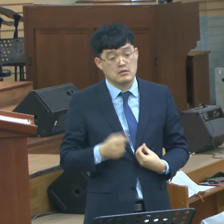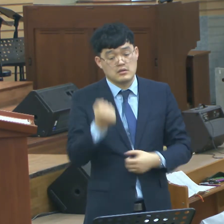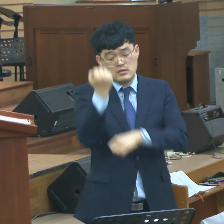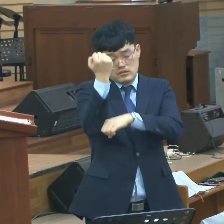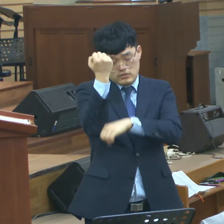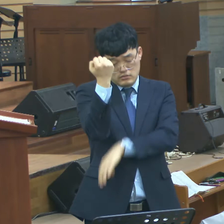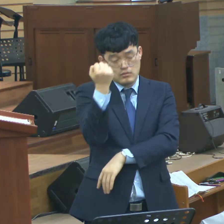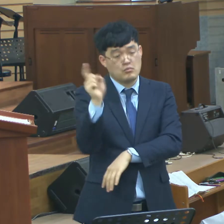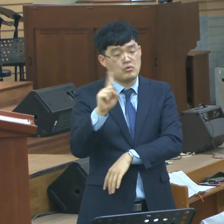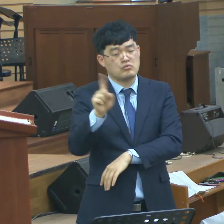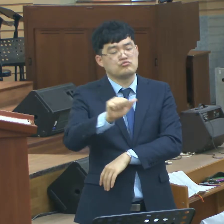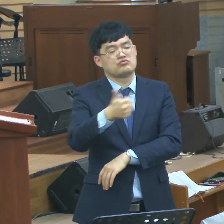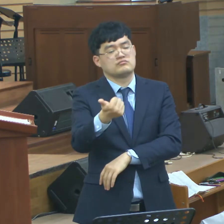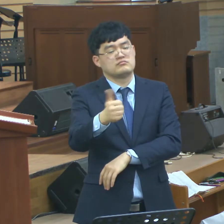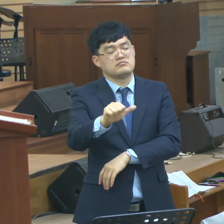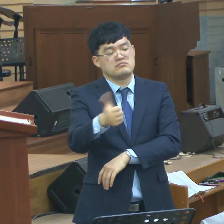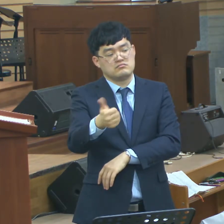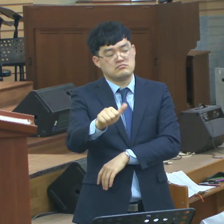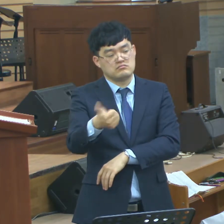죽음이에요.